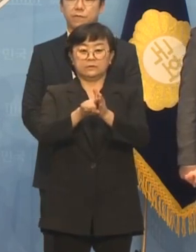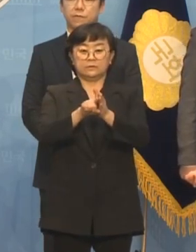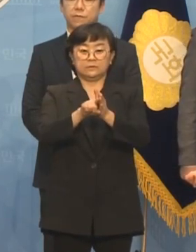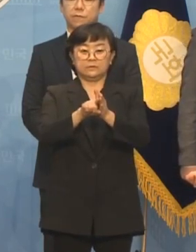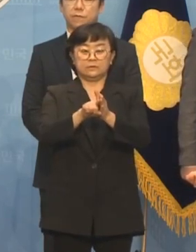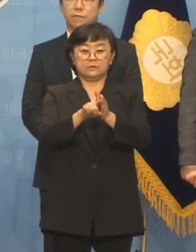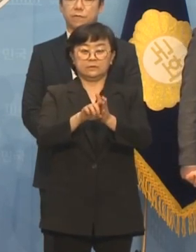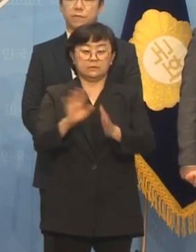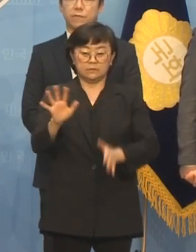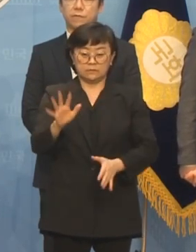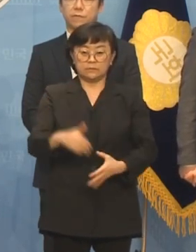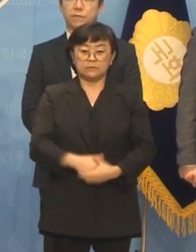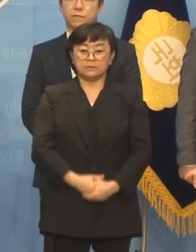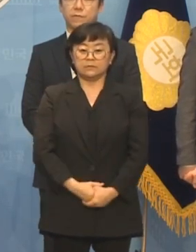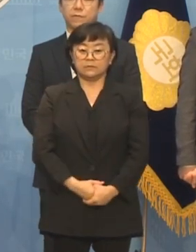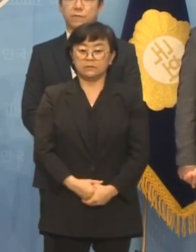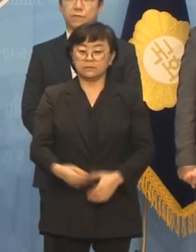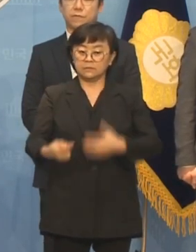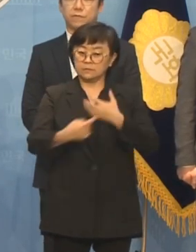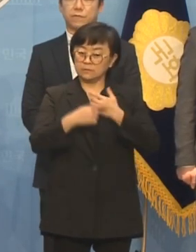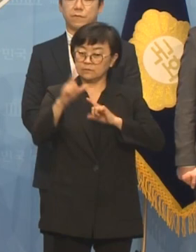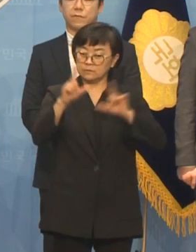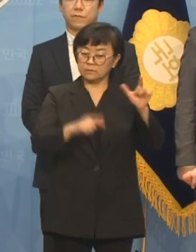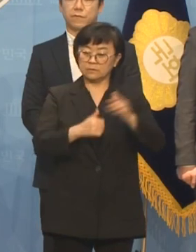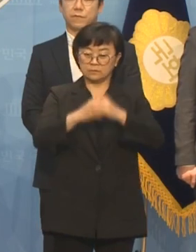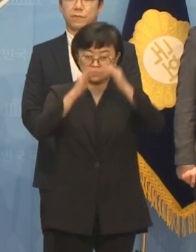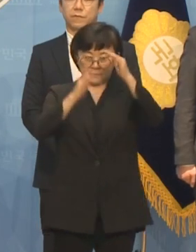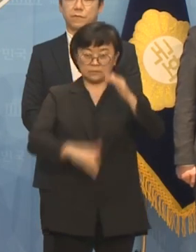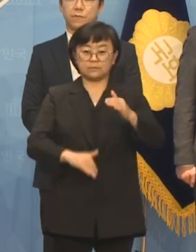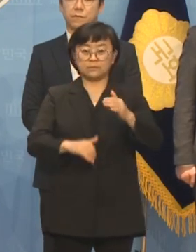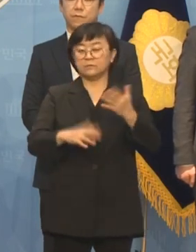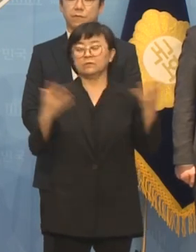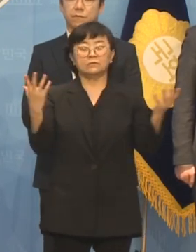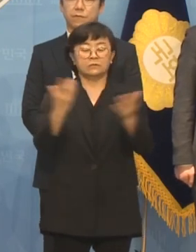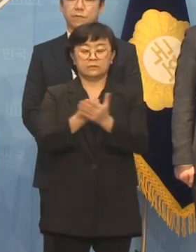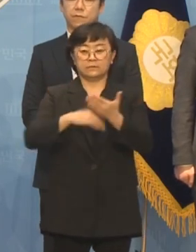아닙니다. 형식도 내용도 질적으로 다릅니다.